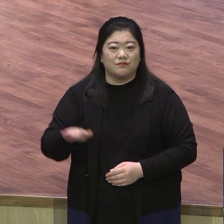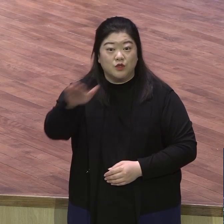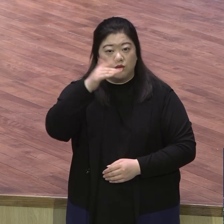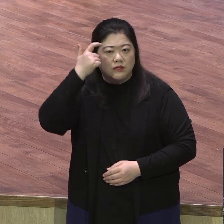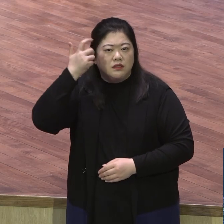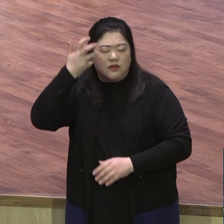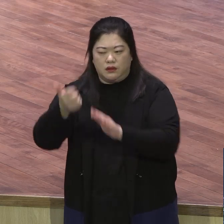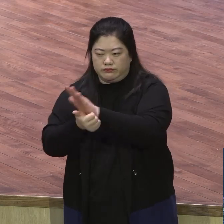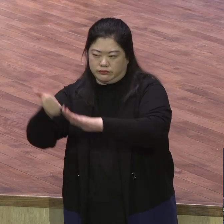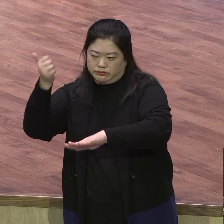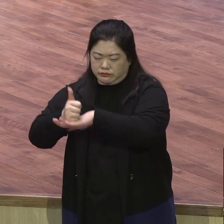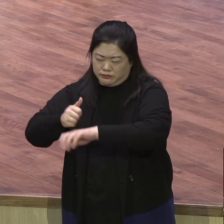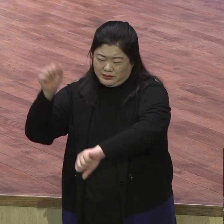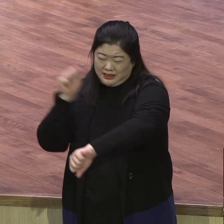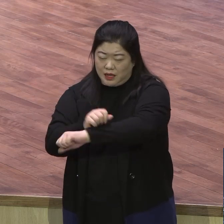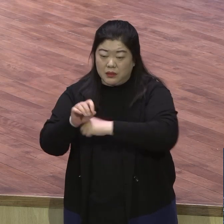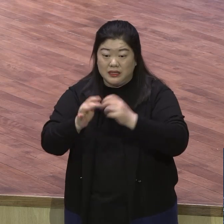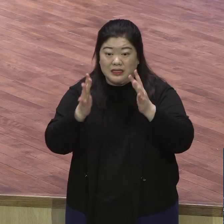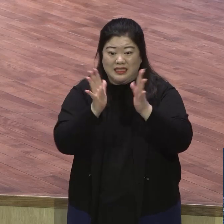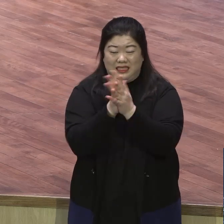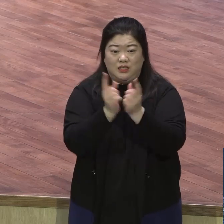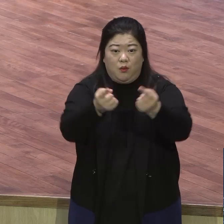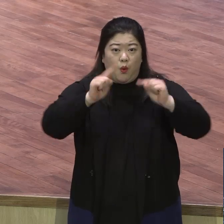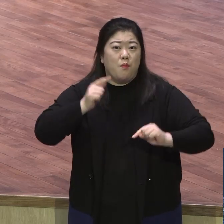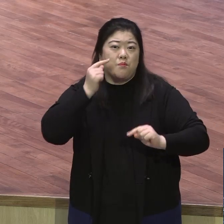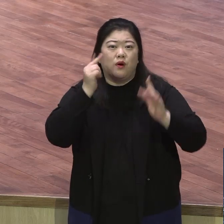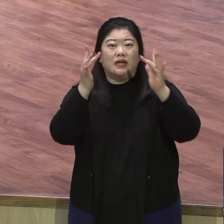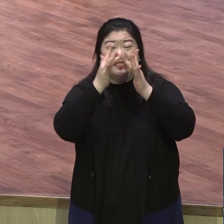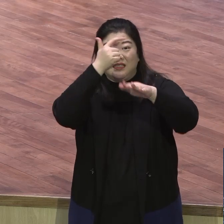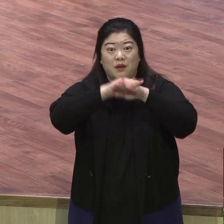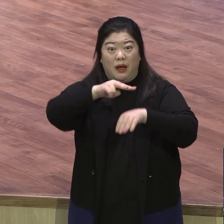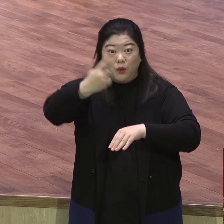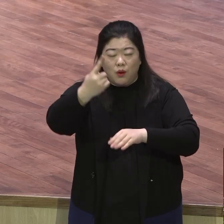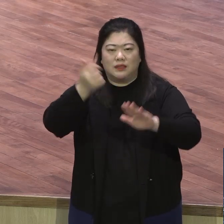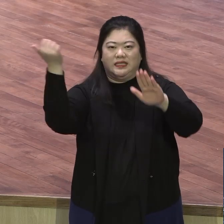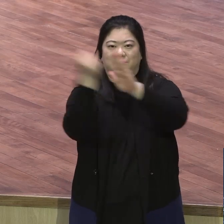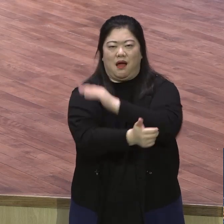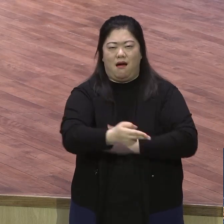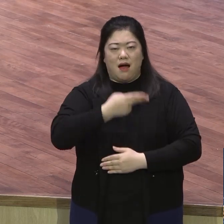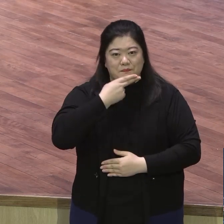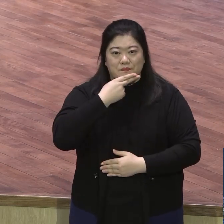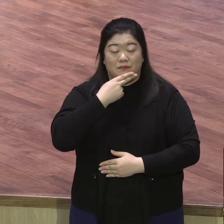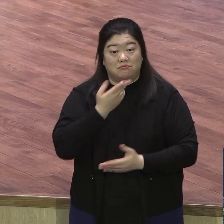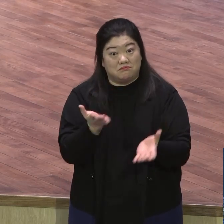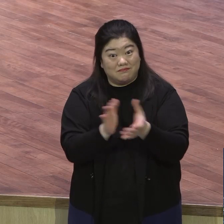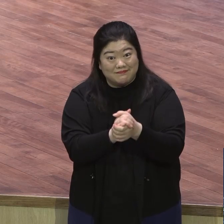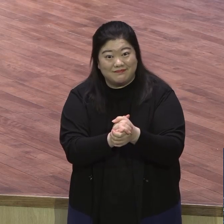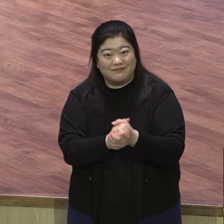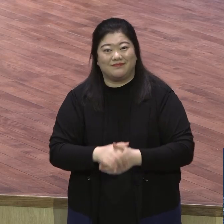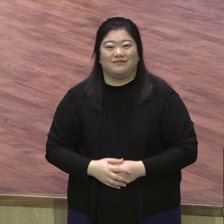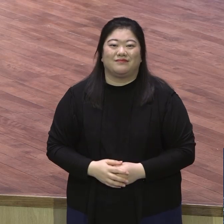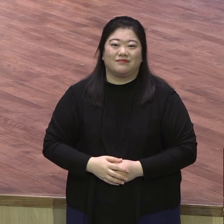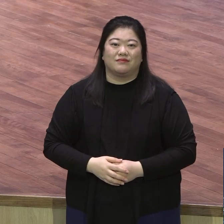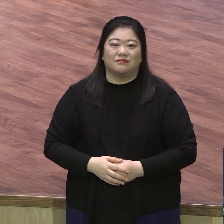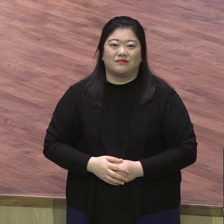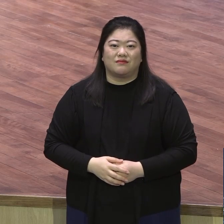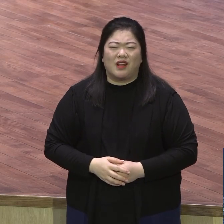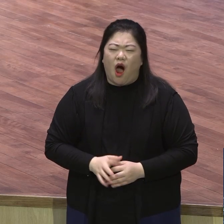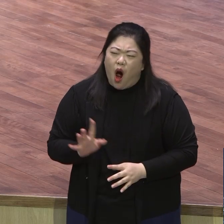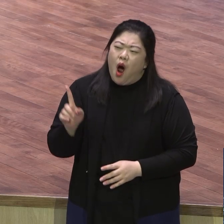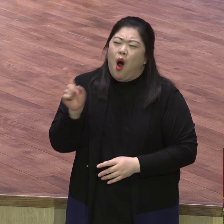예배 성공한 사람은 온라인 예배들이지만 절대 실패하지 않습니다. 이유 변명되는 그 자체가 사단에 속았다